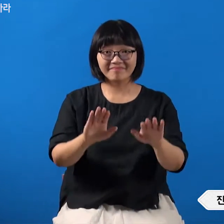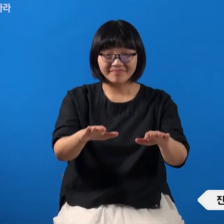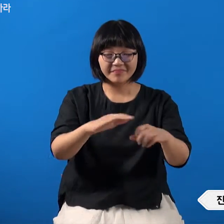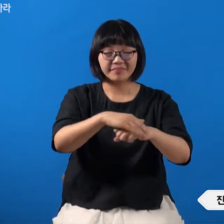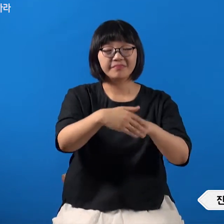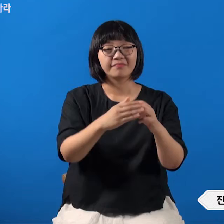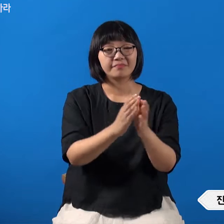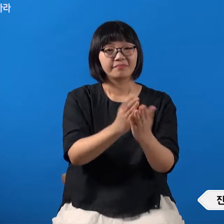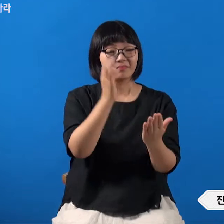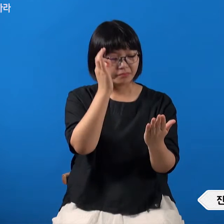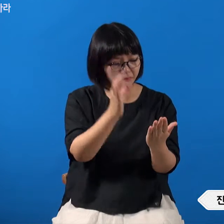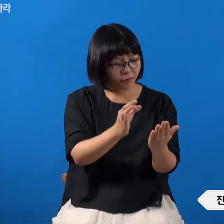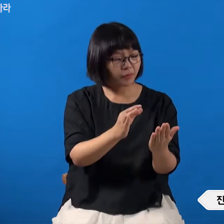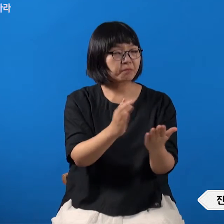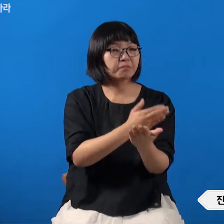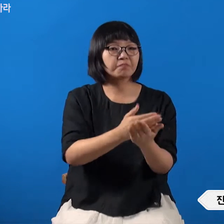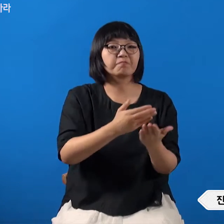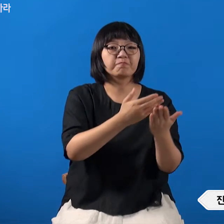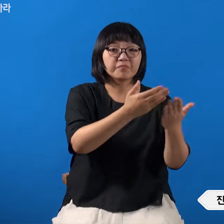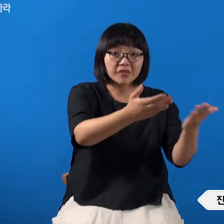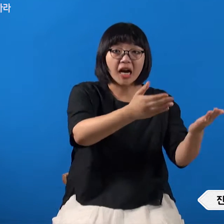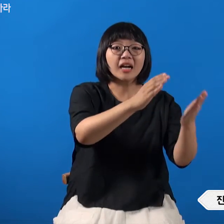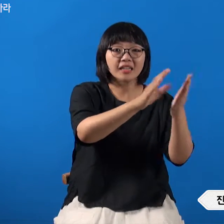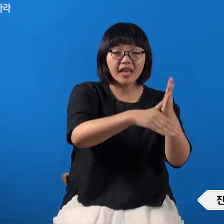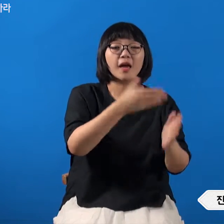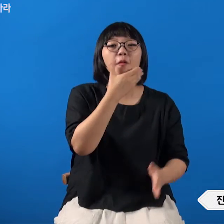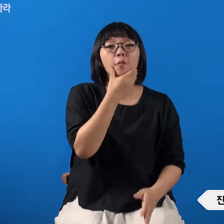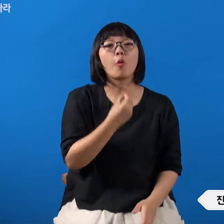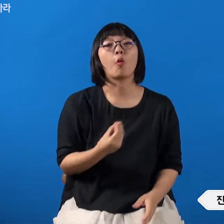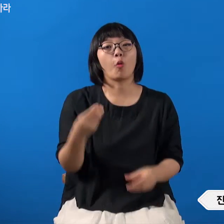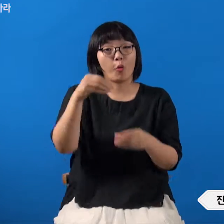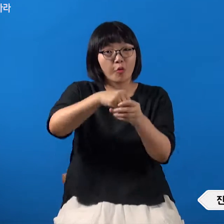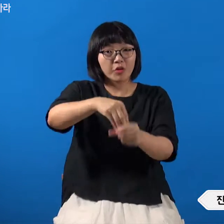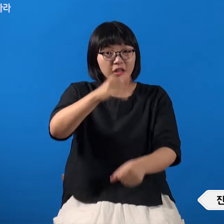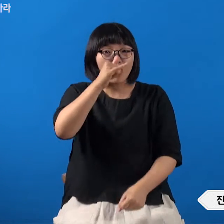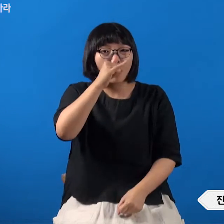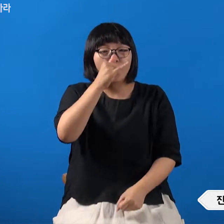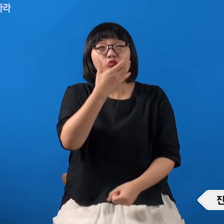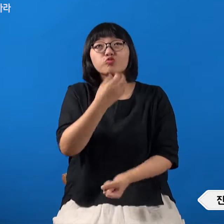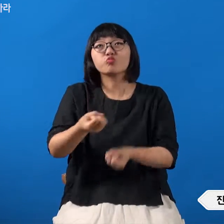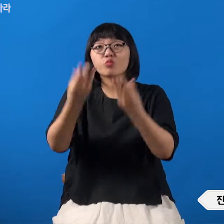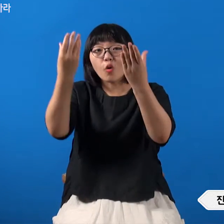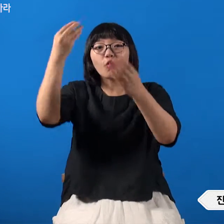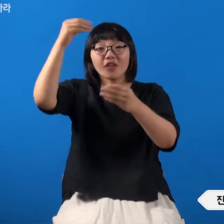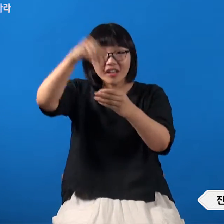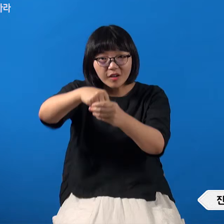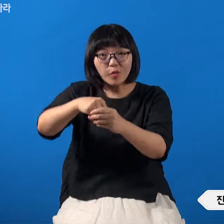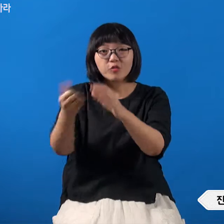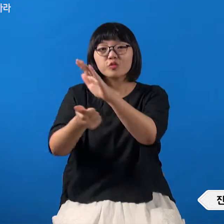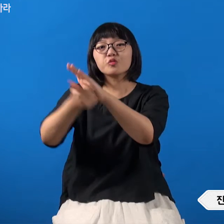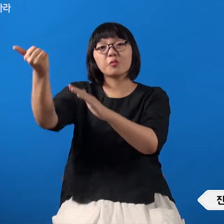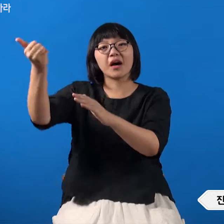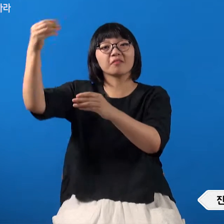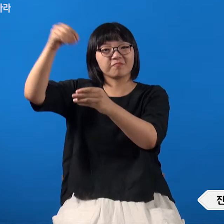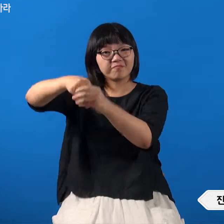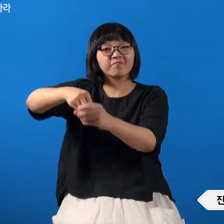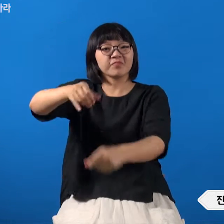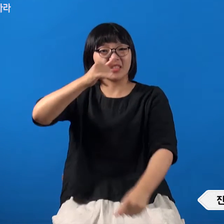행복이, 여기에 축복이, 바로 여기에 우리를 향한 하나님의 부르심이 있다고